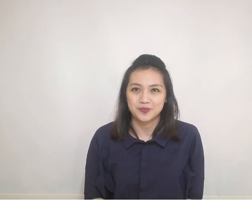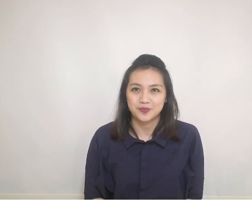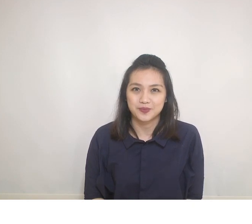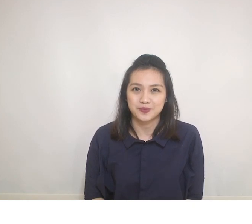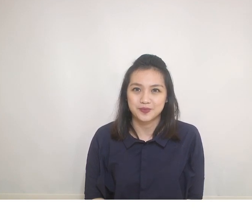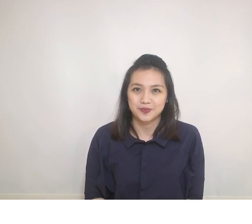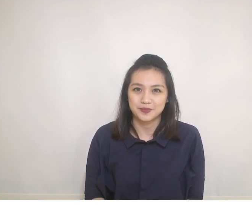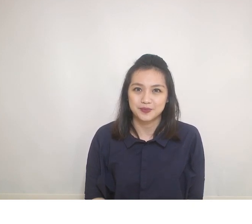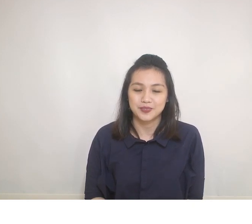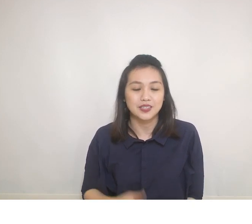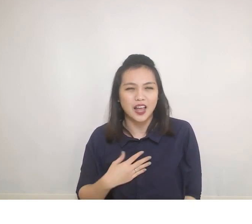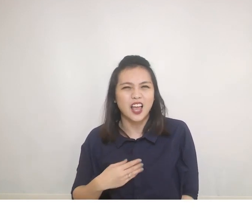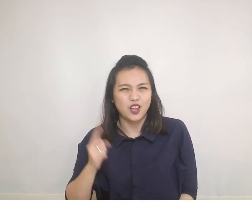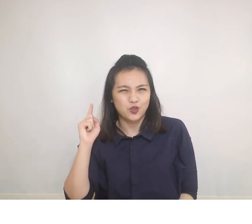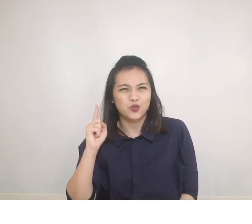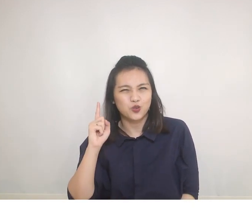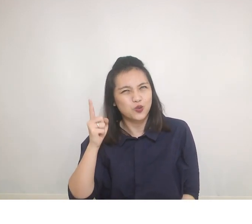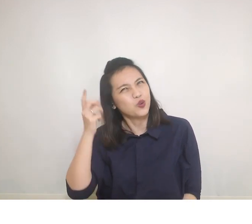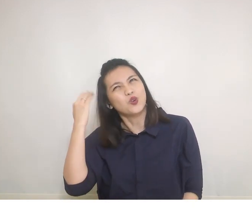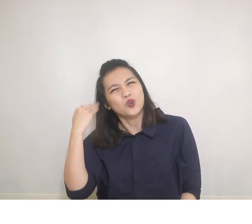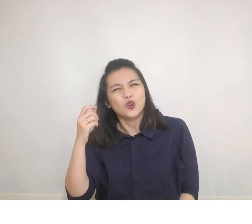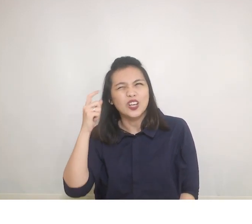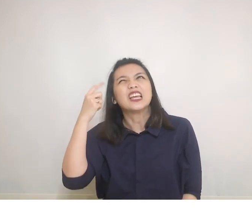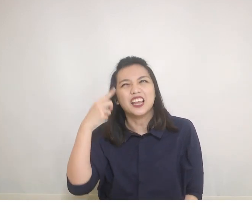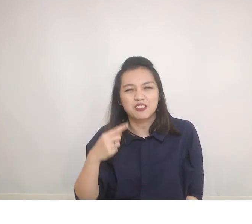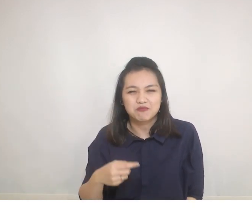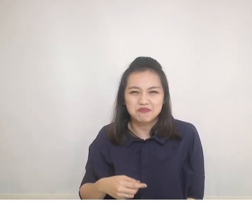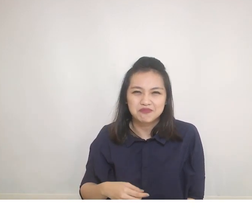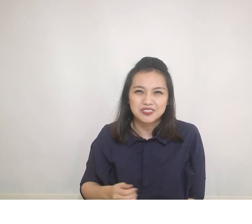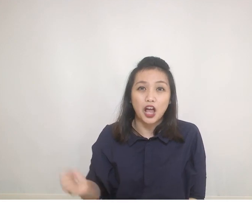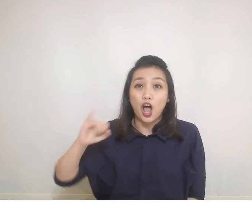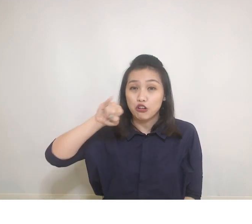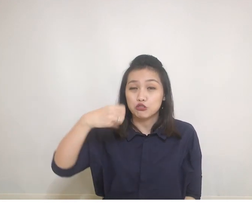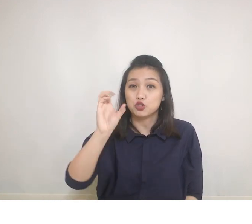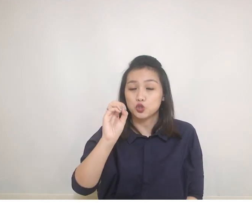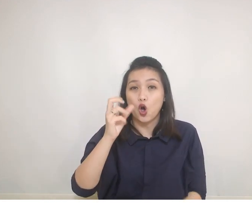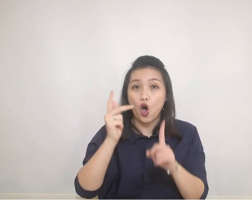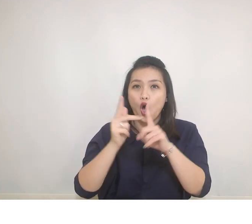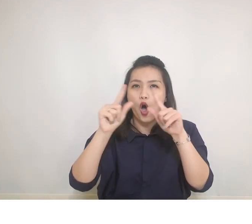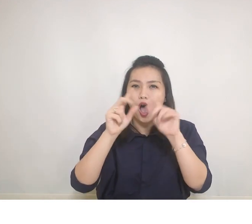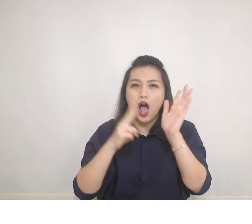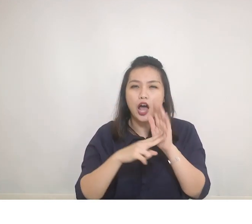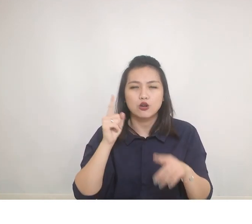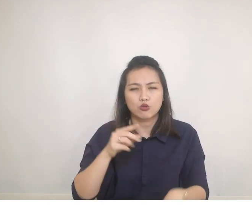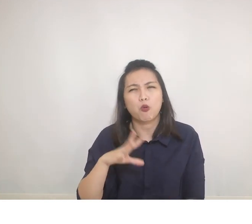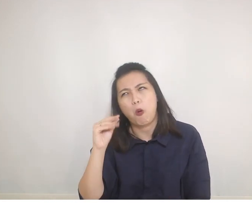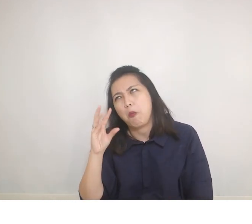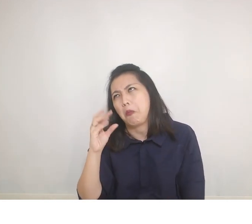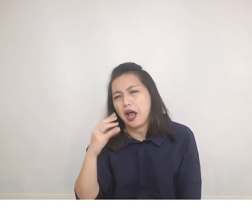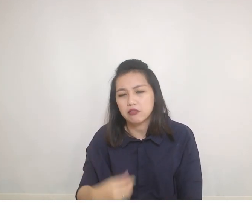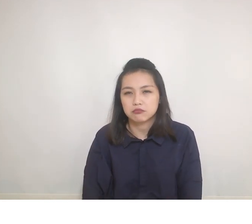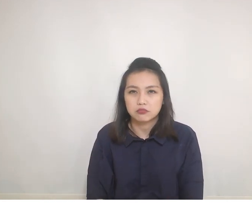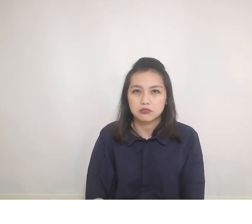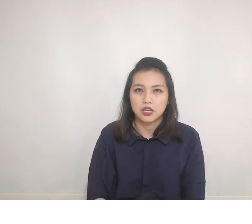bisa sampai merusak hubungan suami istri sampai sedemikian rupa ya. Iya, betul. Kok bisa Johan? Kok